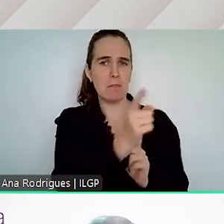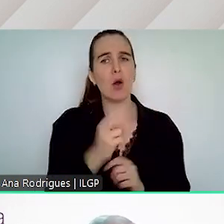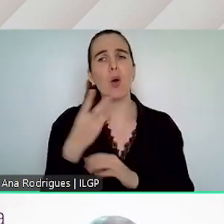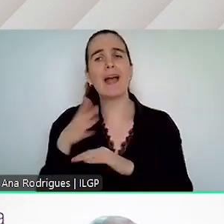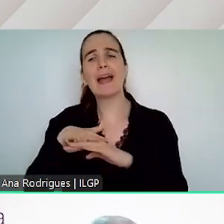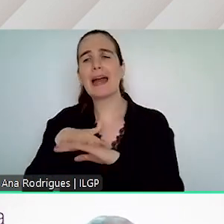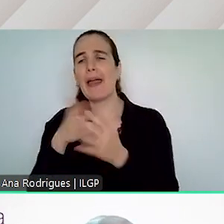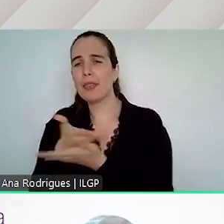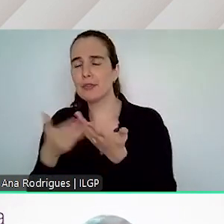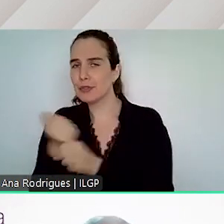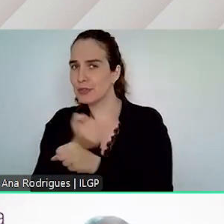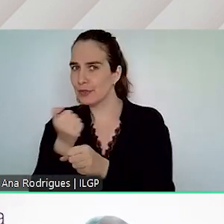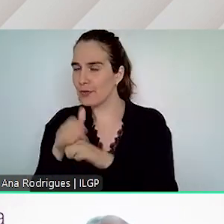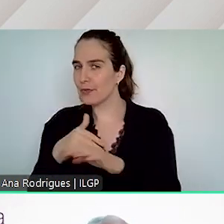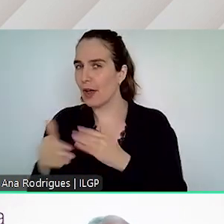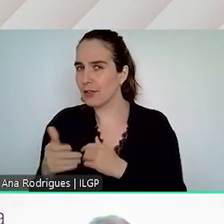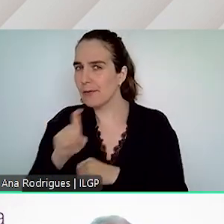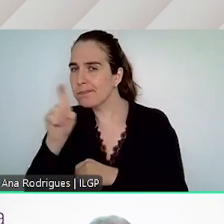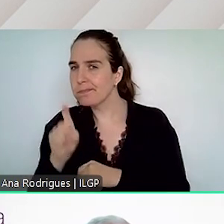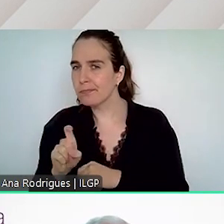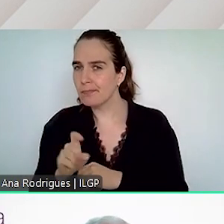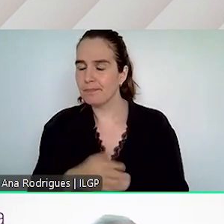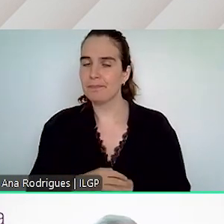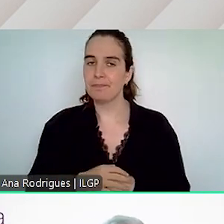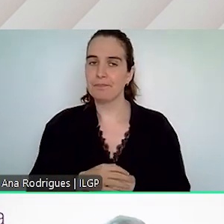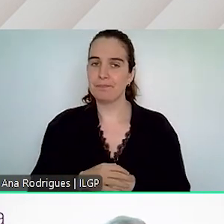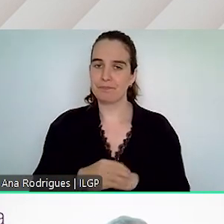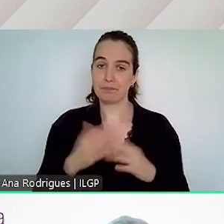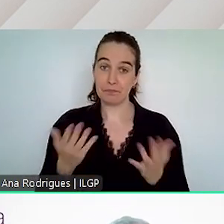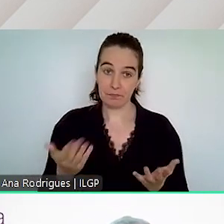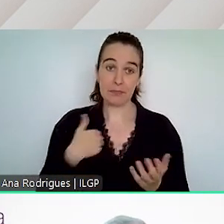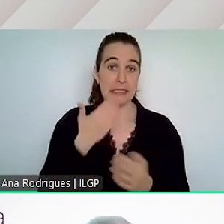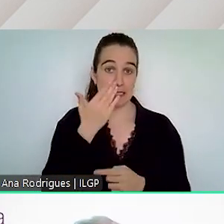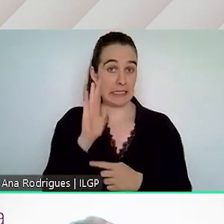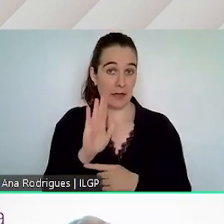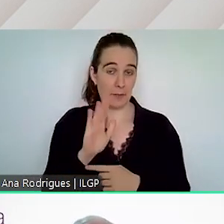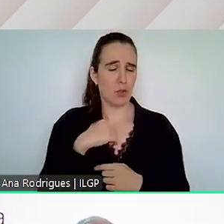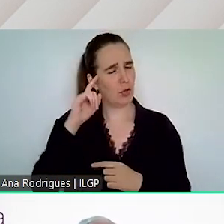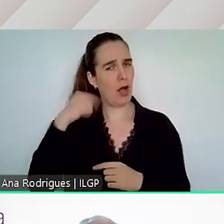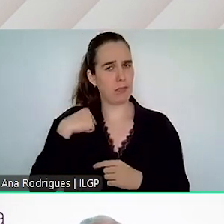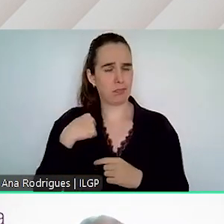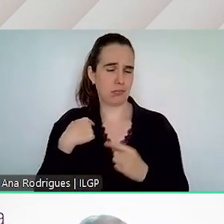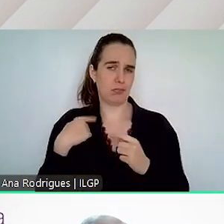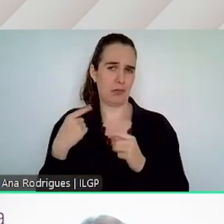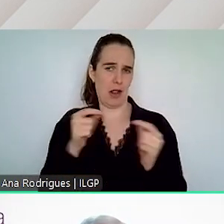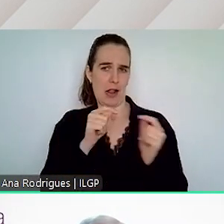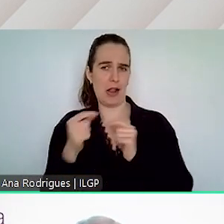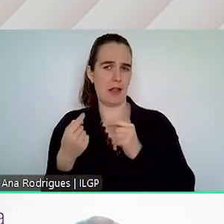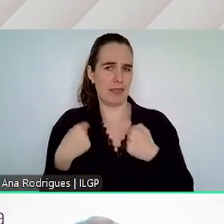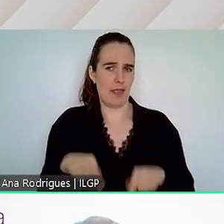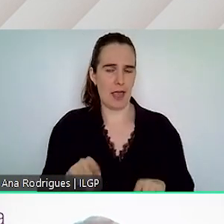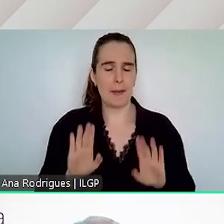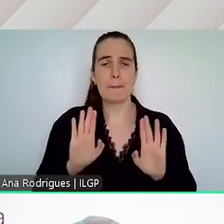exemplo, que evidentemente é polémico, mas em relação ao qual a minha perspectiva é muito em oposição ao que se tem